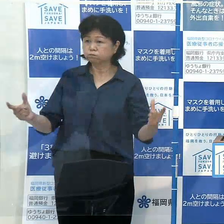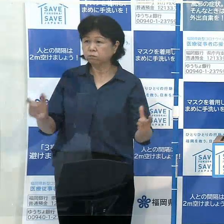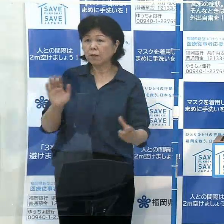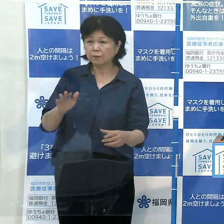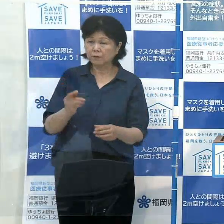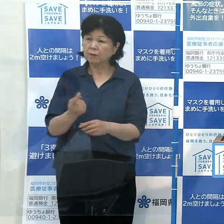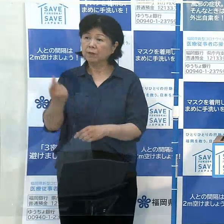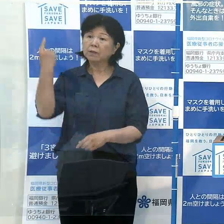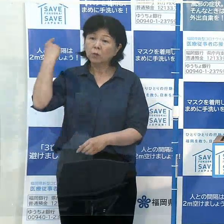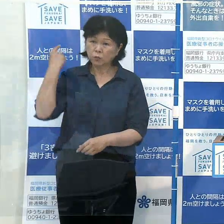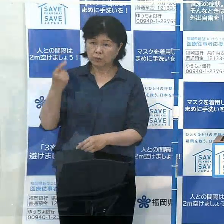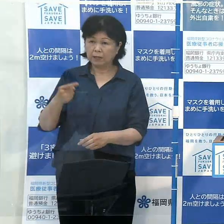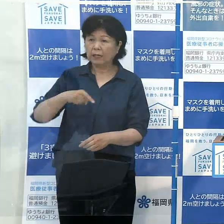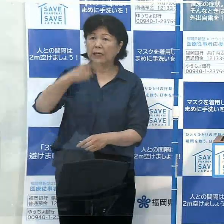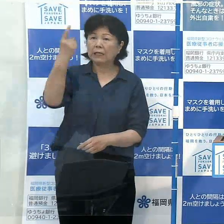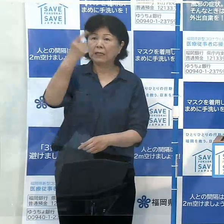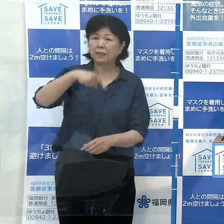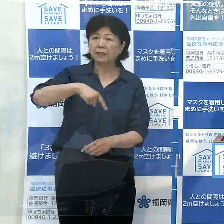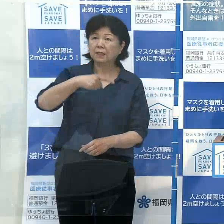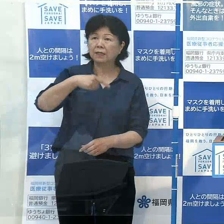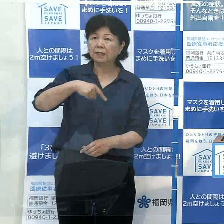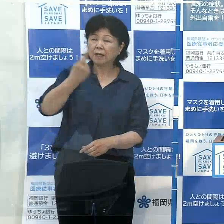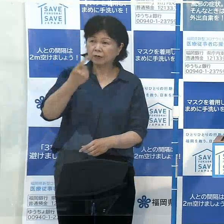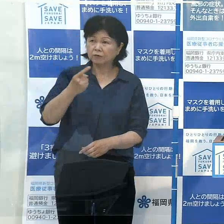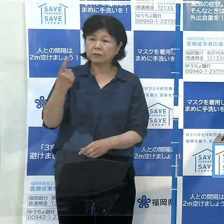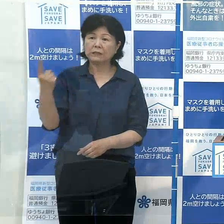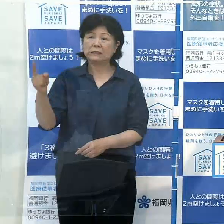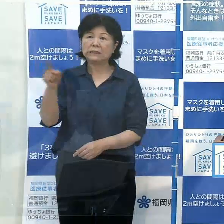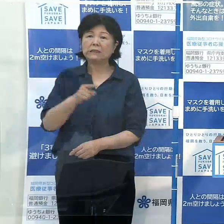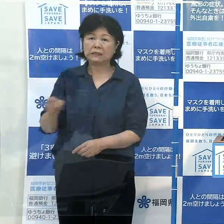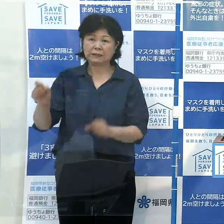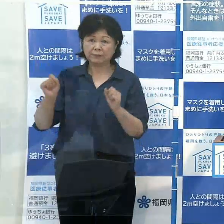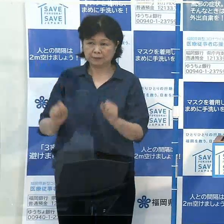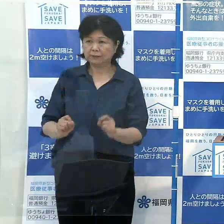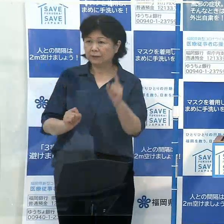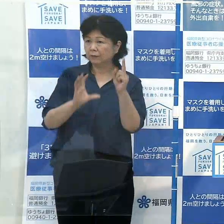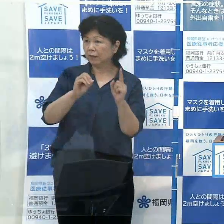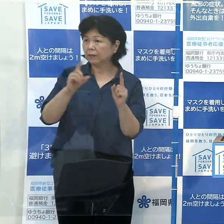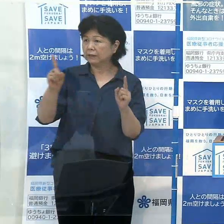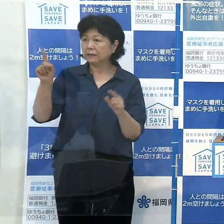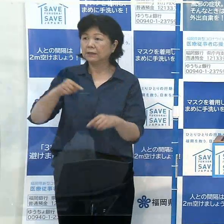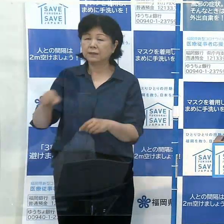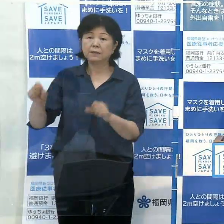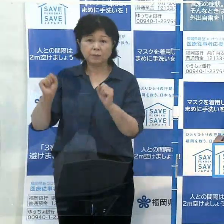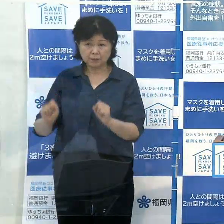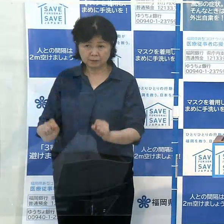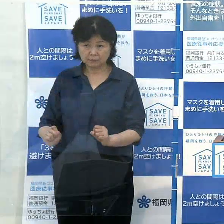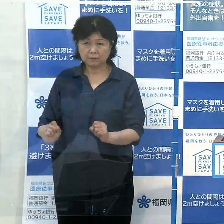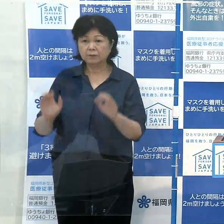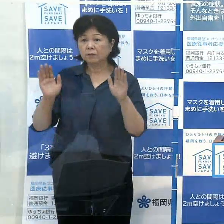は101名と、2桁になったわけでございます。今日は